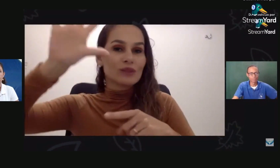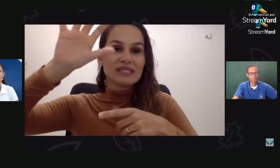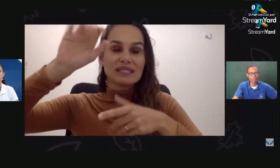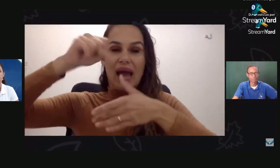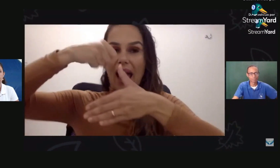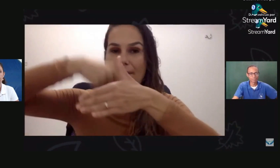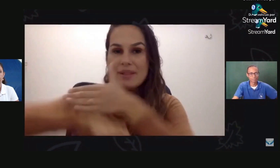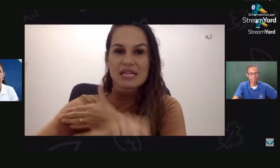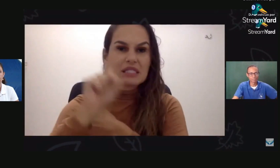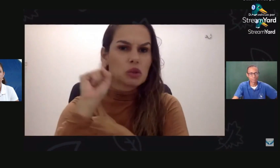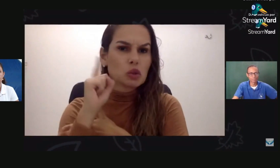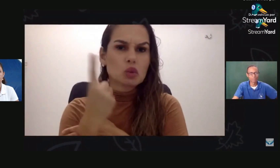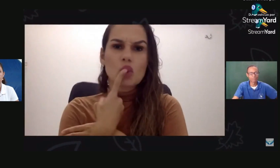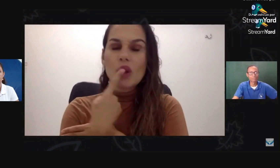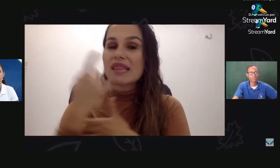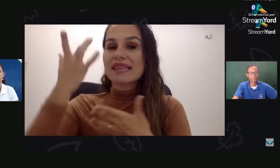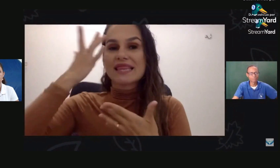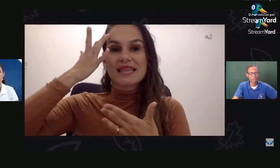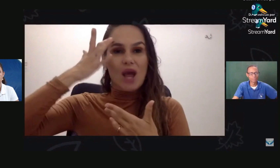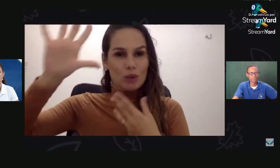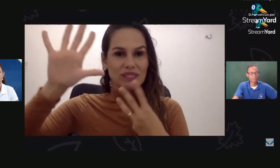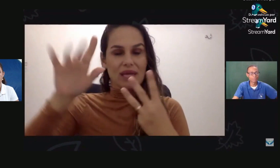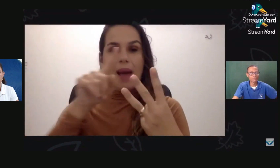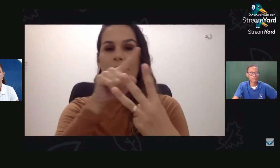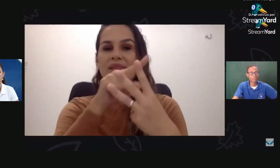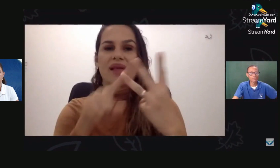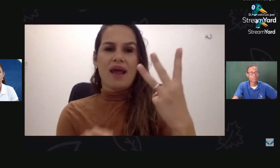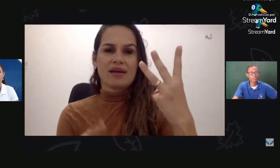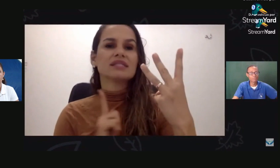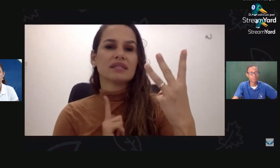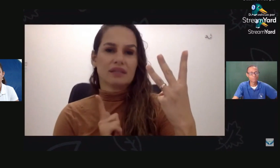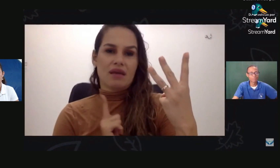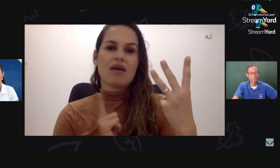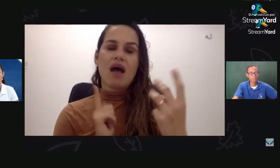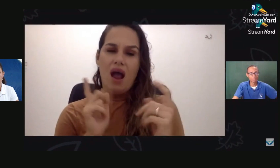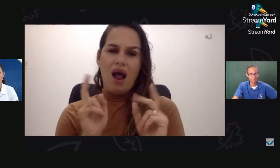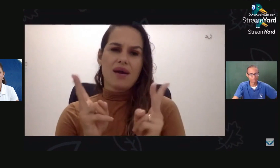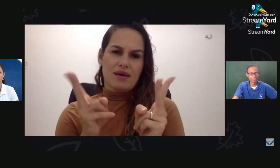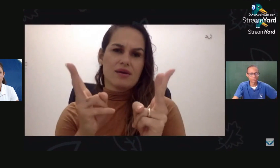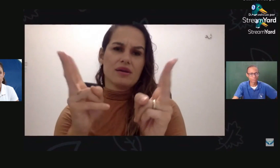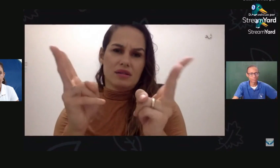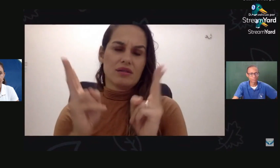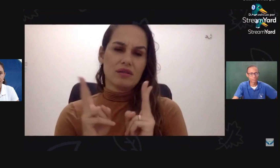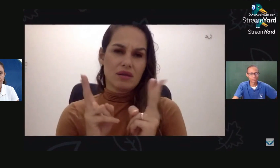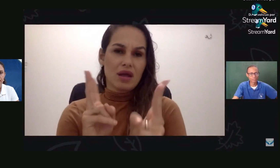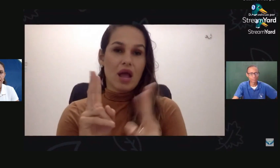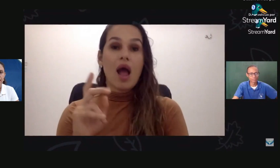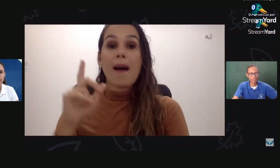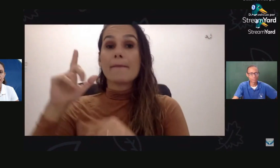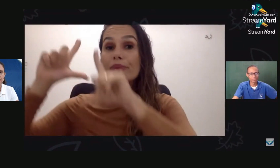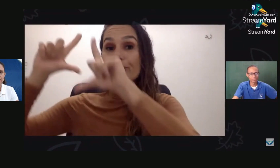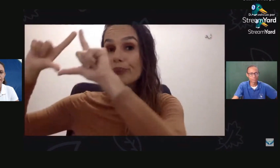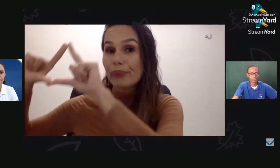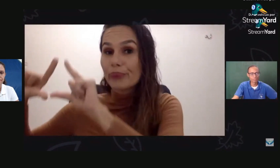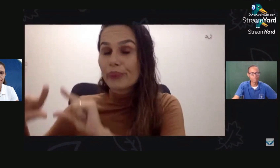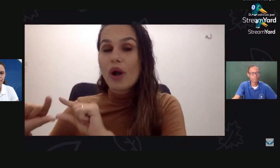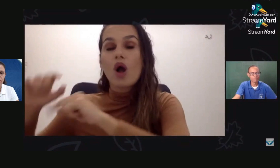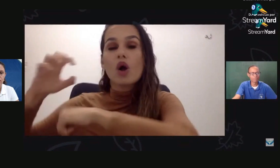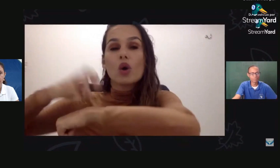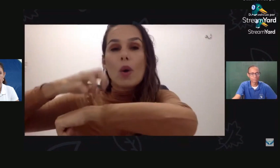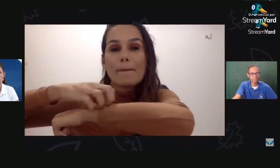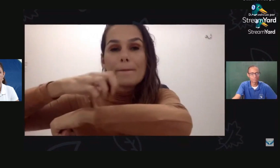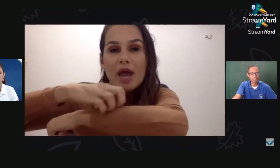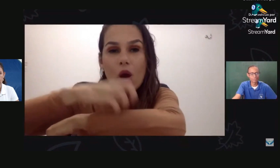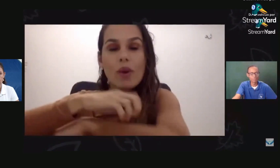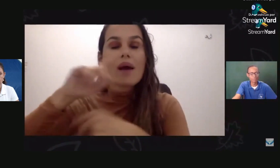meningite, temos também, né, que a gente não sabe, né? Causas que a gente não conhece, e